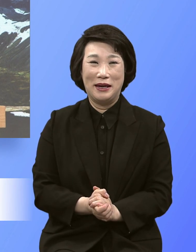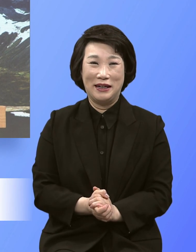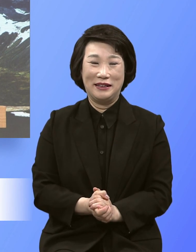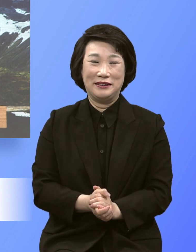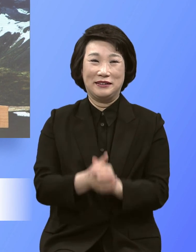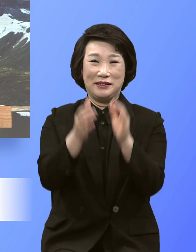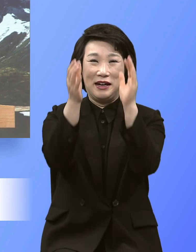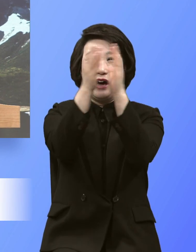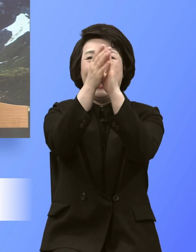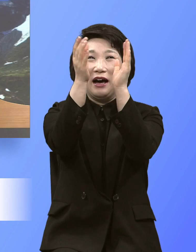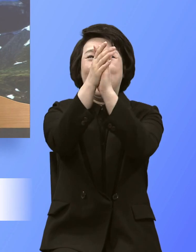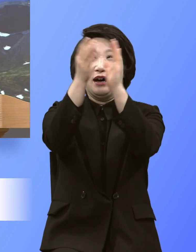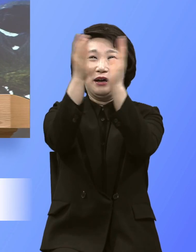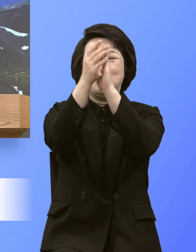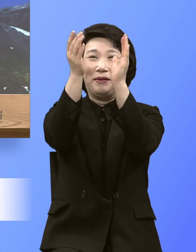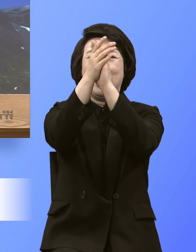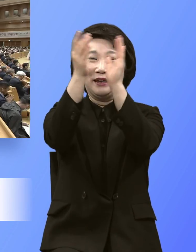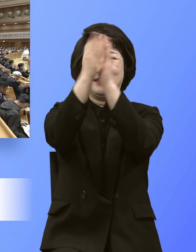아멘.